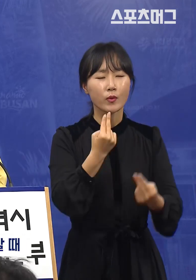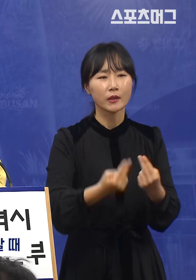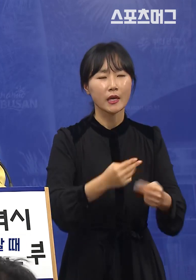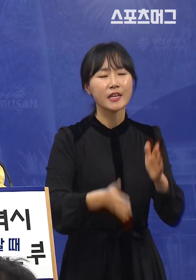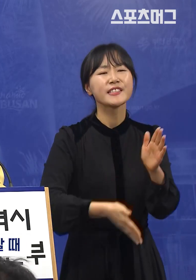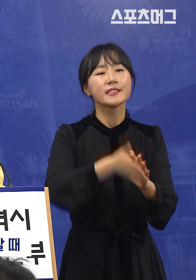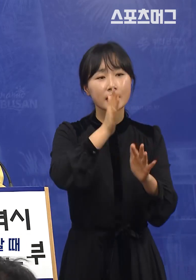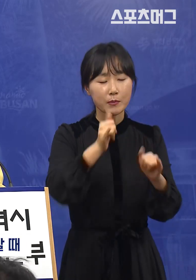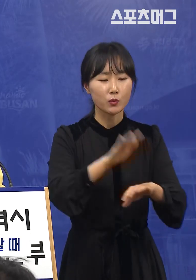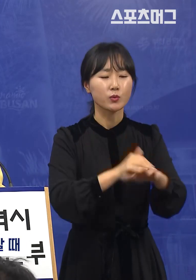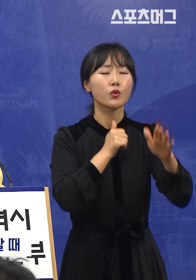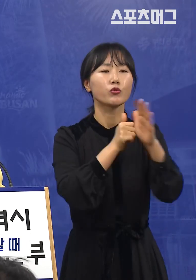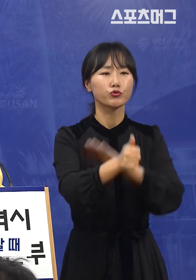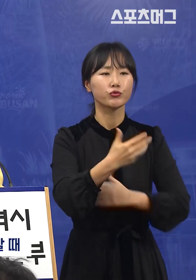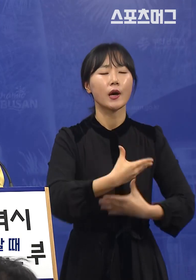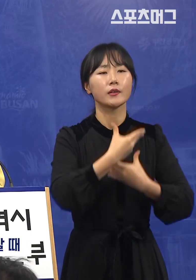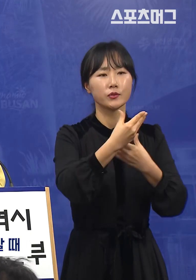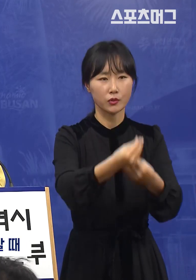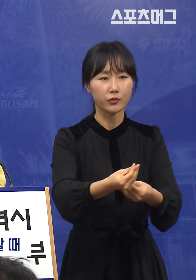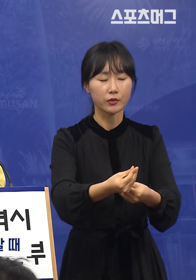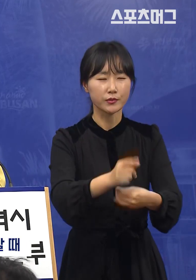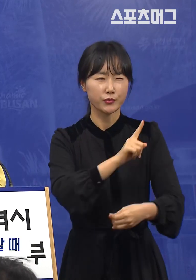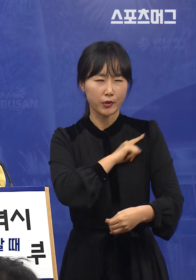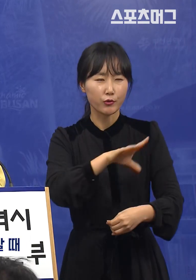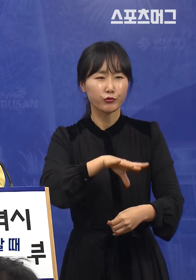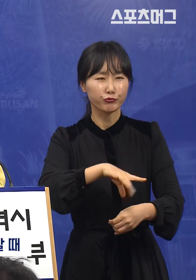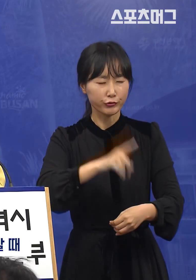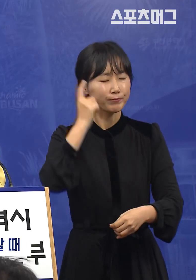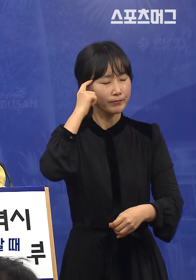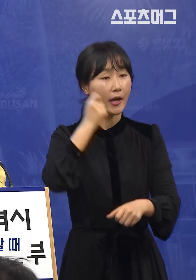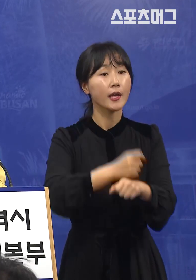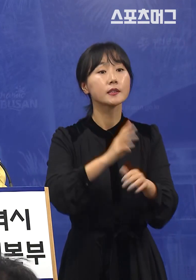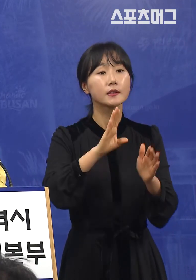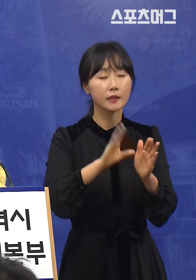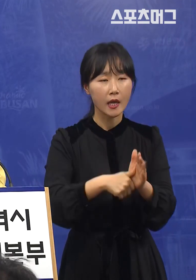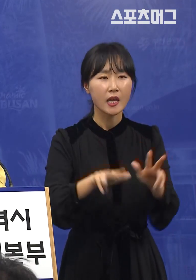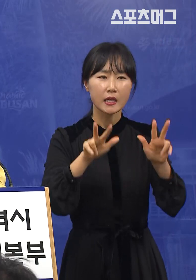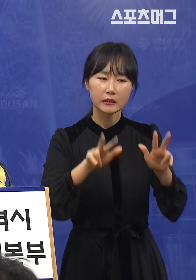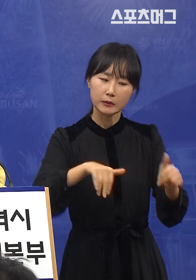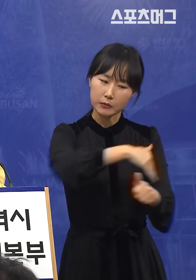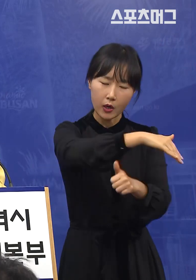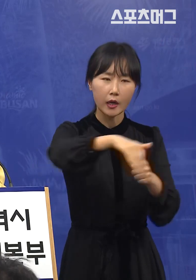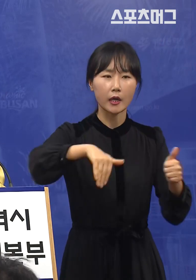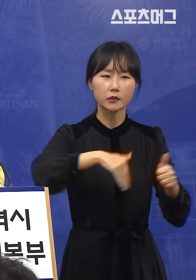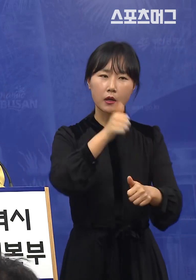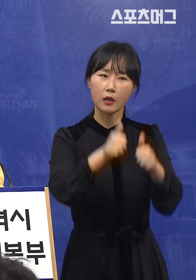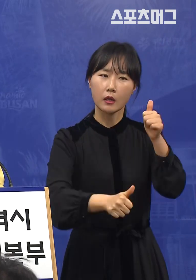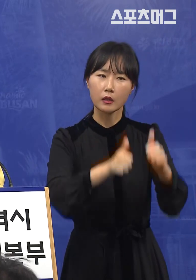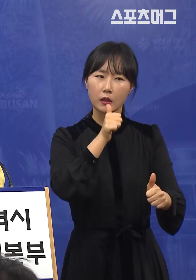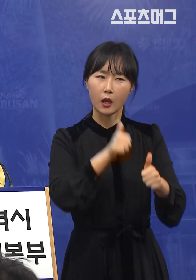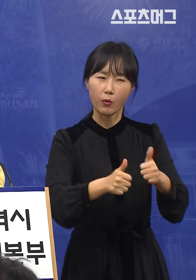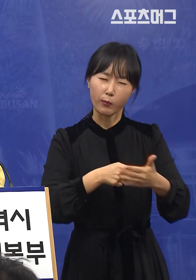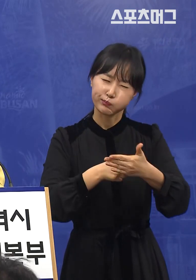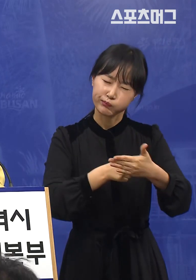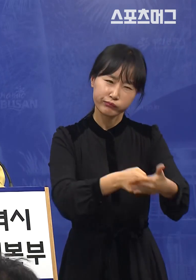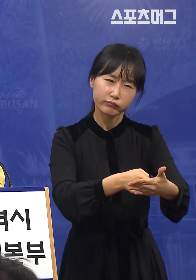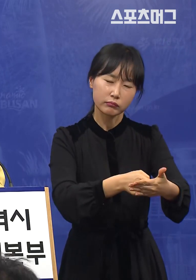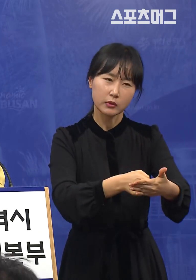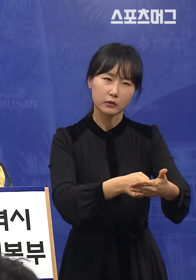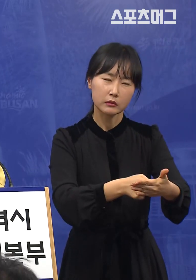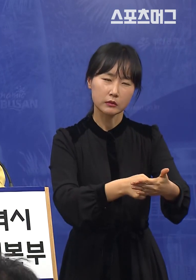김인과 창우가 선수들의 안전을 최우선으로 고려할 때 지금의 상황에서 대회를 감행하는 것은